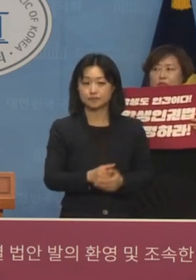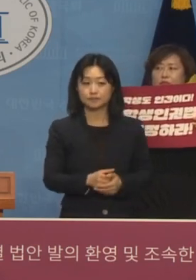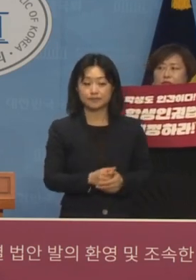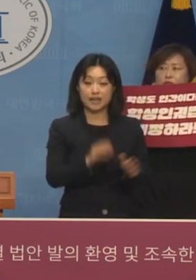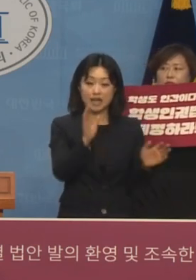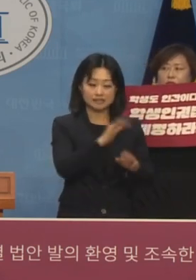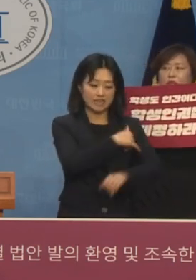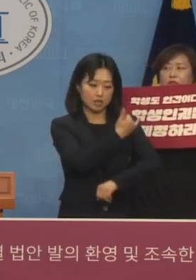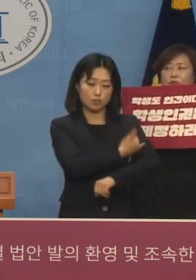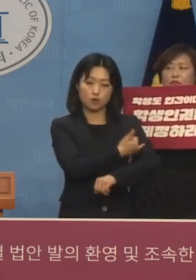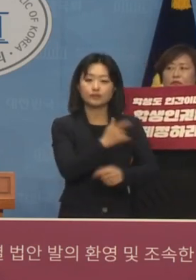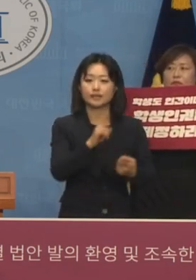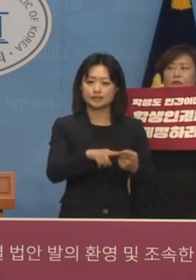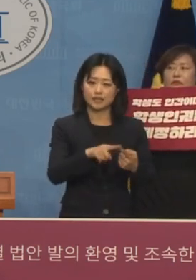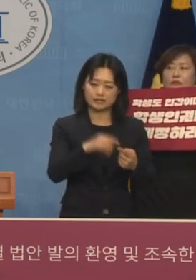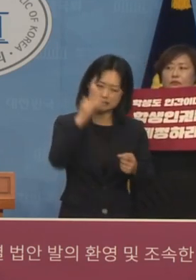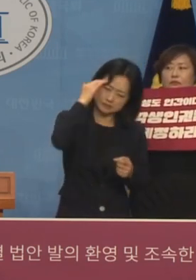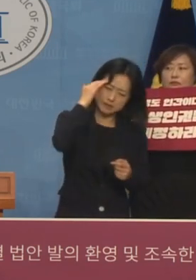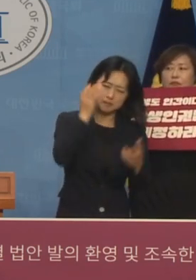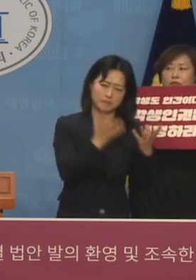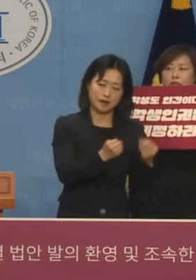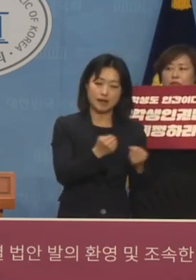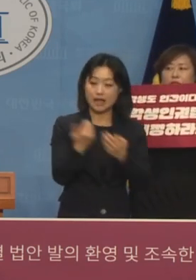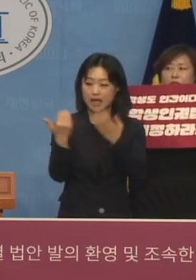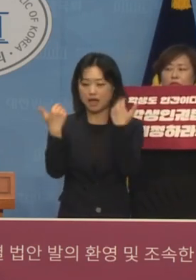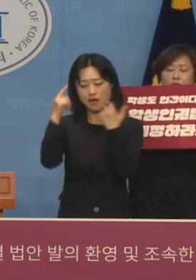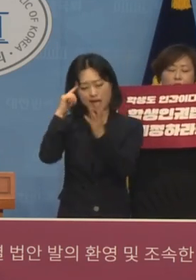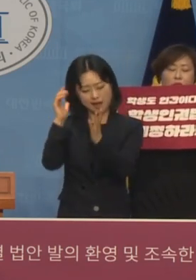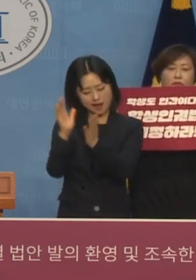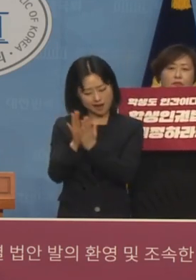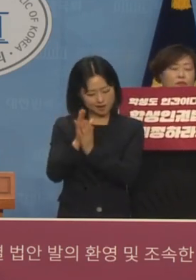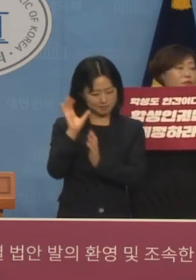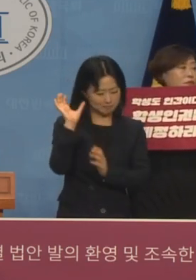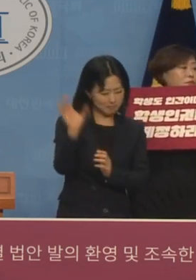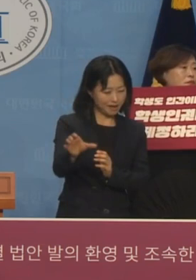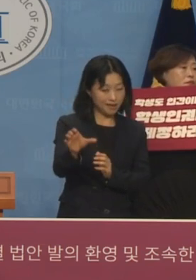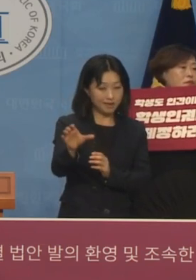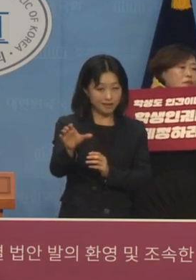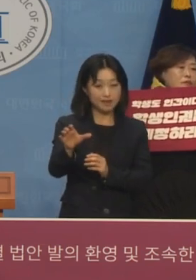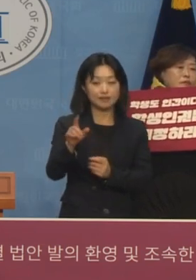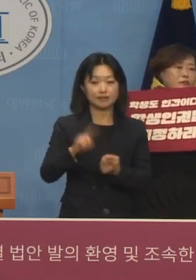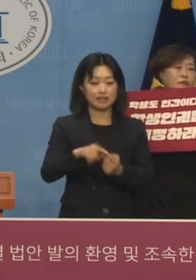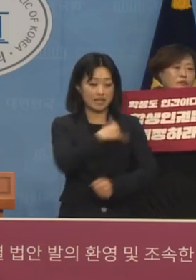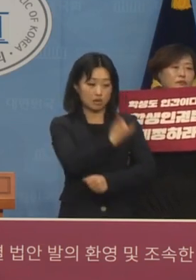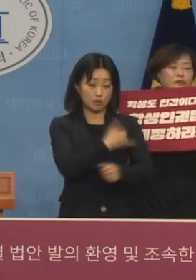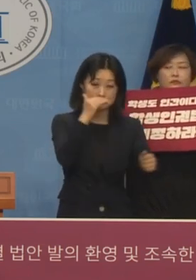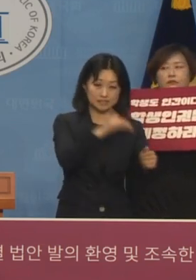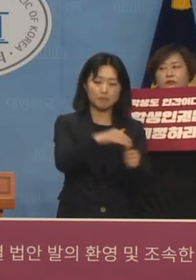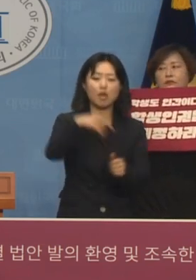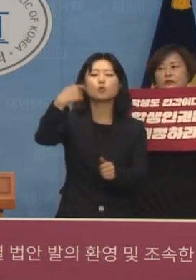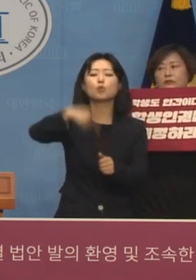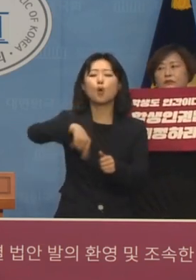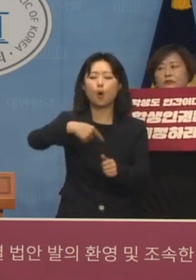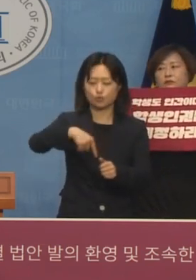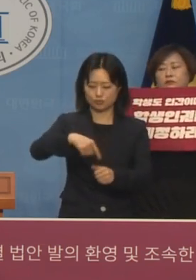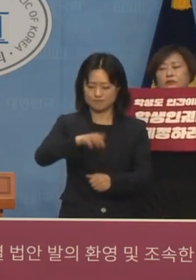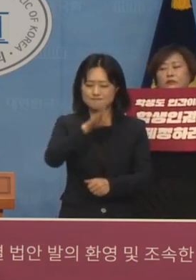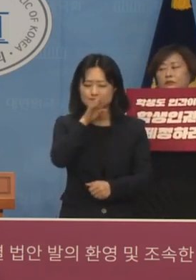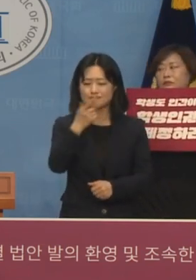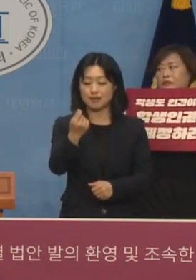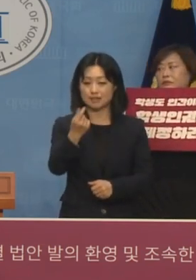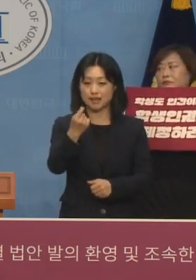학생 인권의 문제는 학교의 자율에 맡겨진 사안이라고 인권 침해도 정당한 교육 지도일 수 있다고